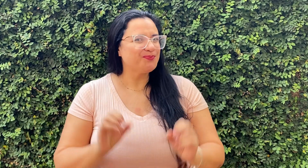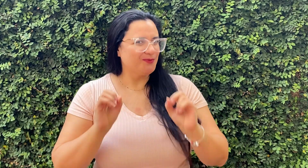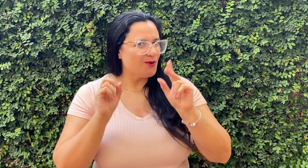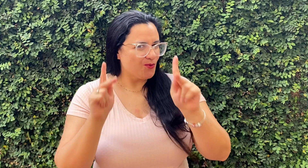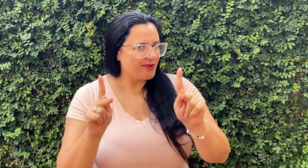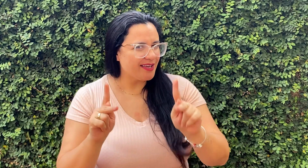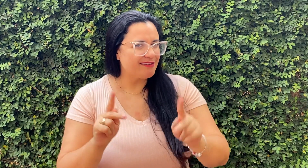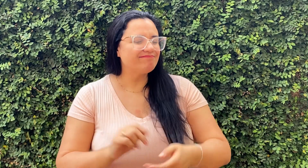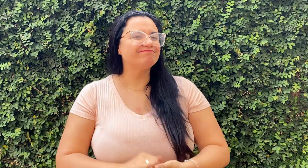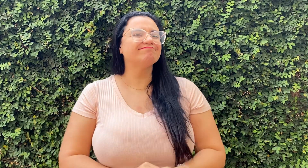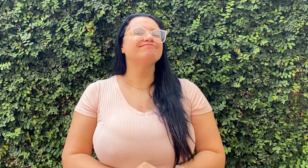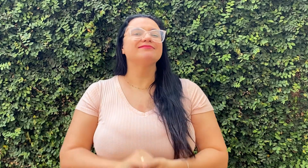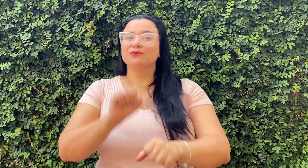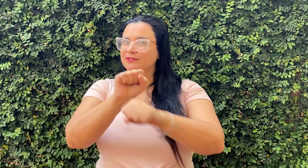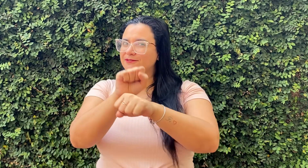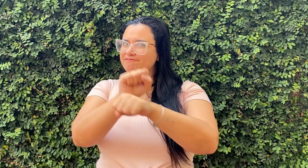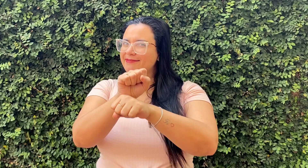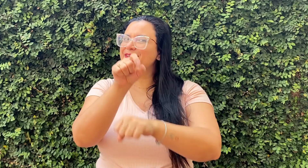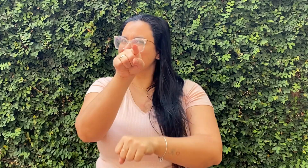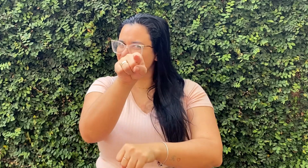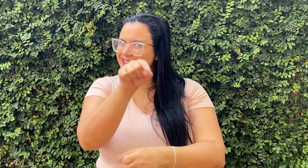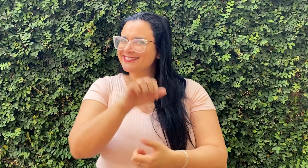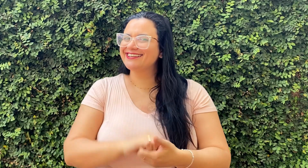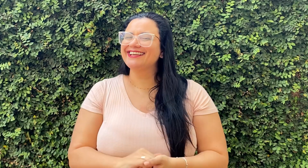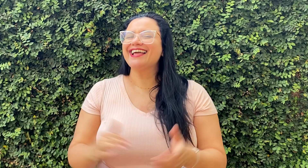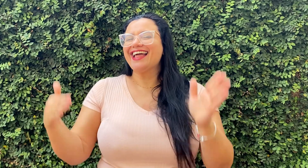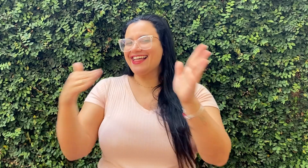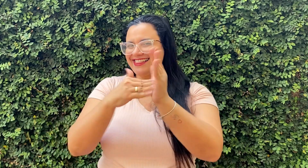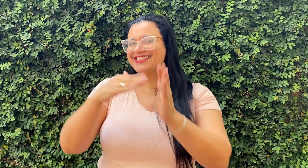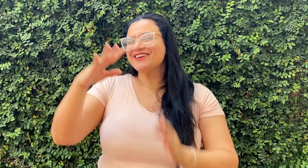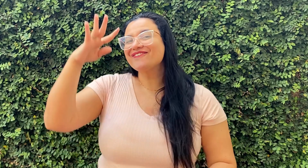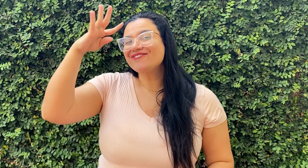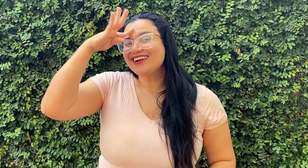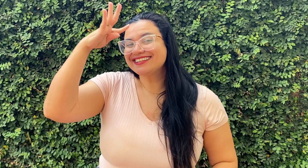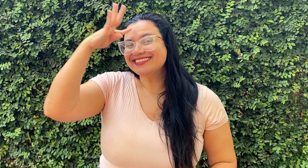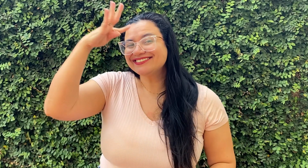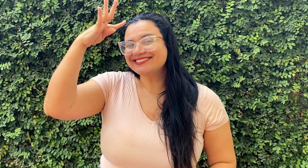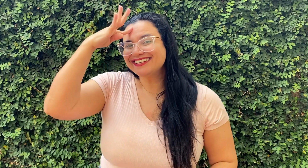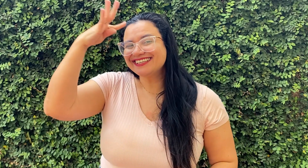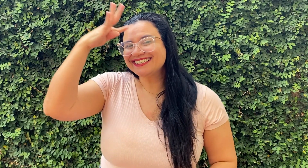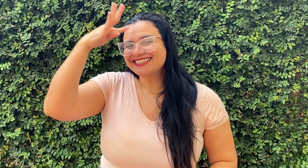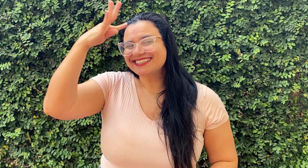que são muito importantes, ok? Espero você até quarta-feira.